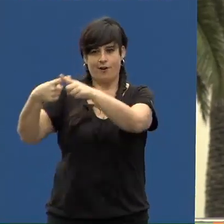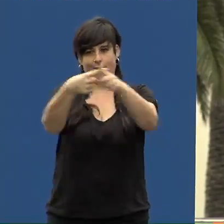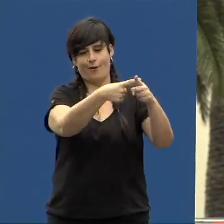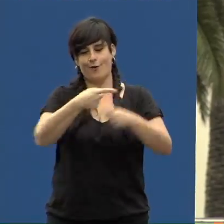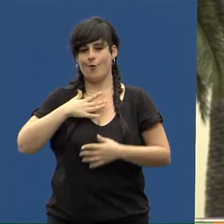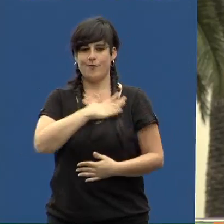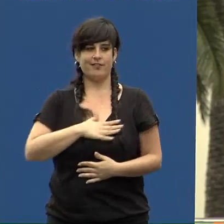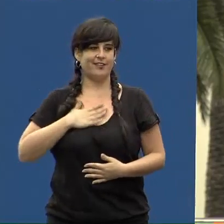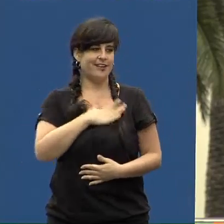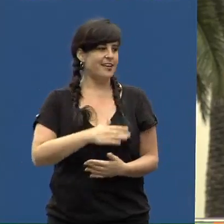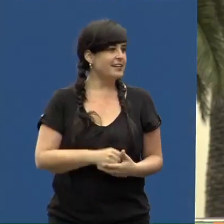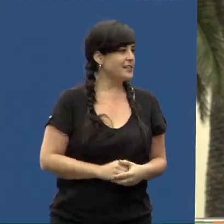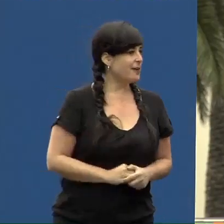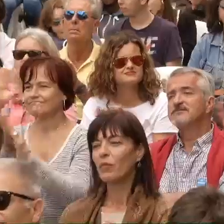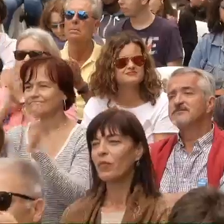y con vosotras.